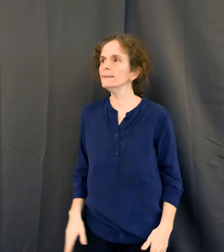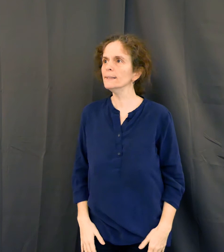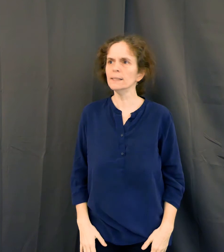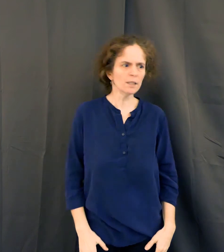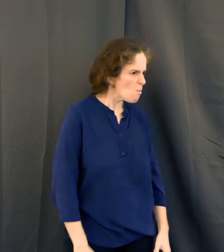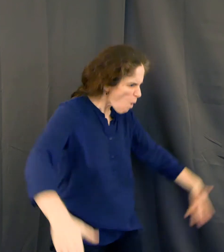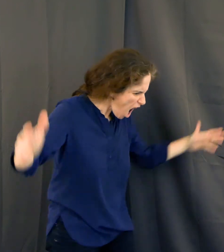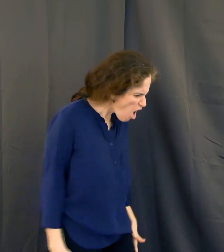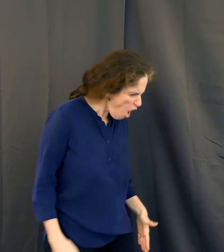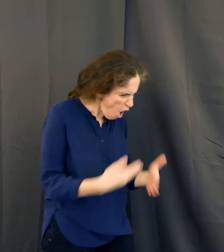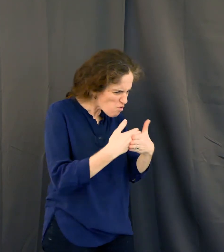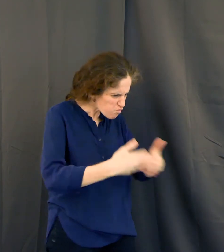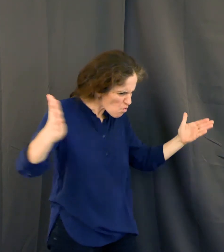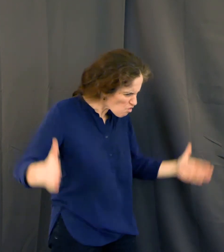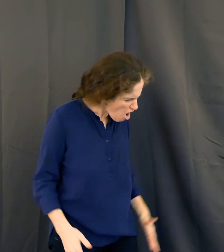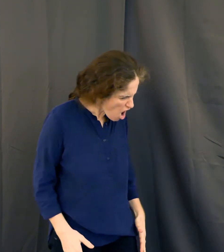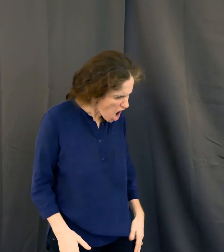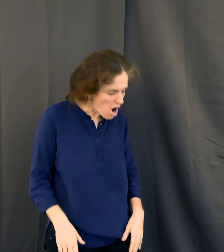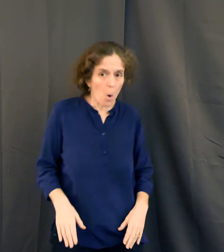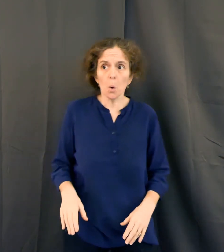Allez. Bon alors, vous m'ouvrez ?